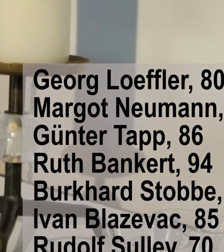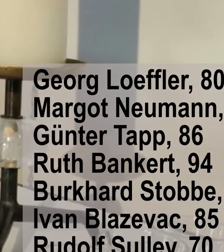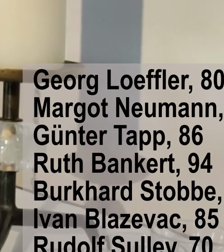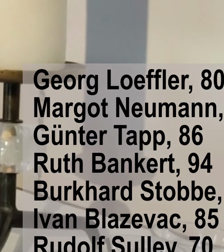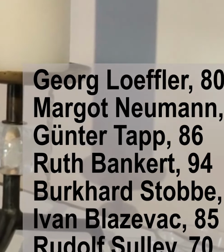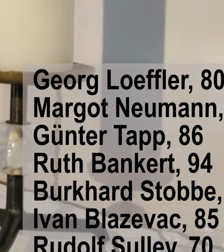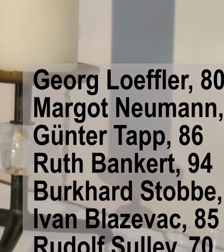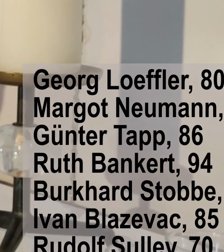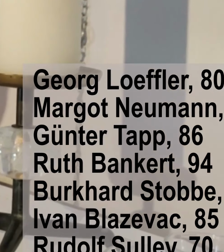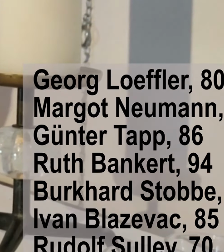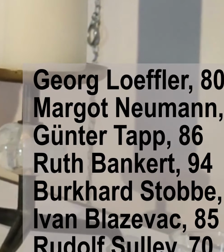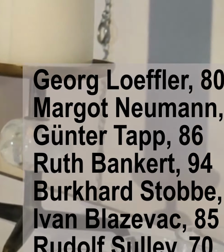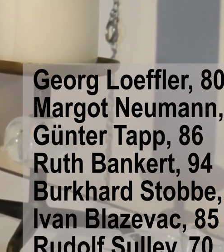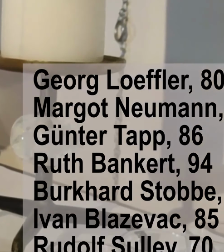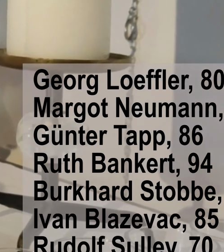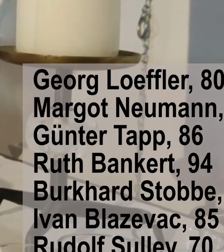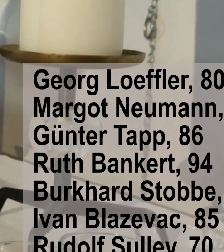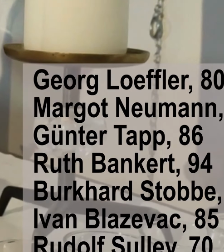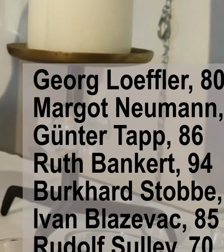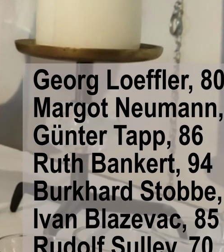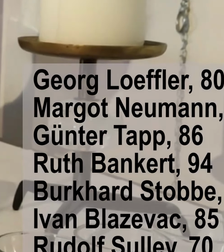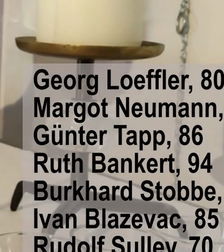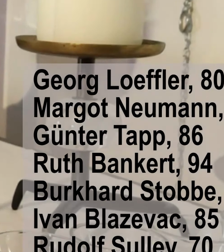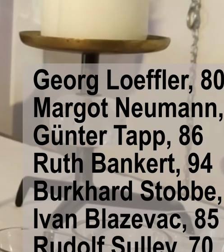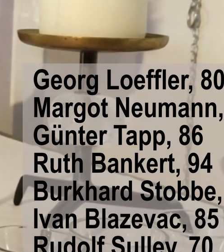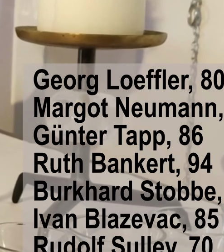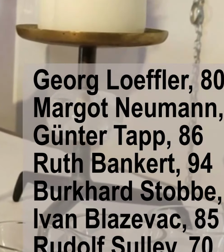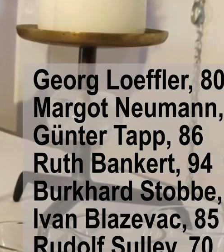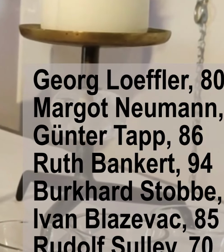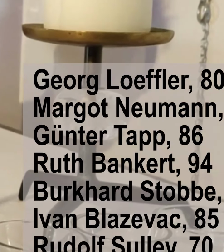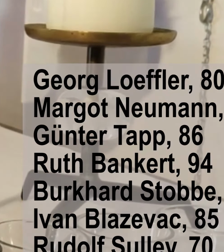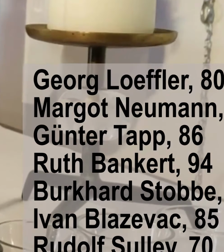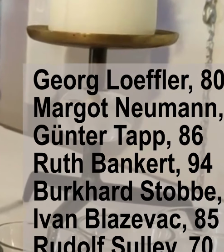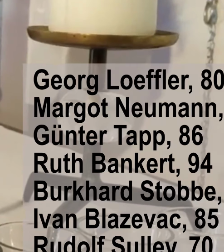Günther Tapp, 86 Jahre.